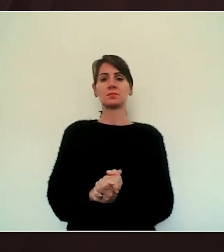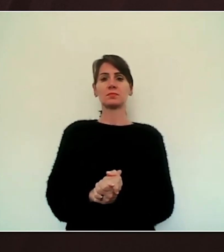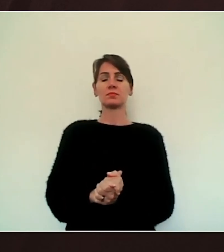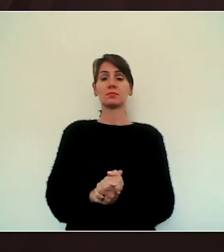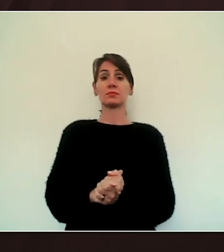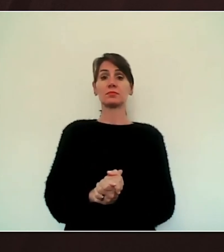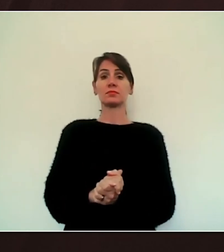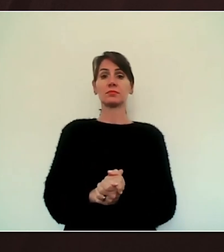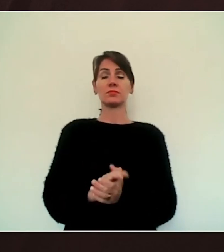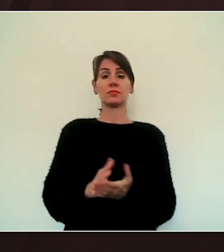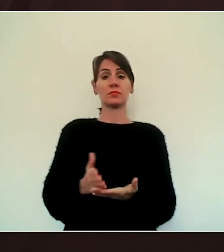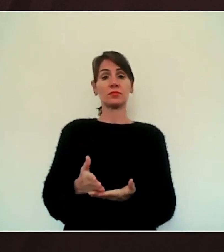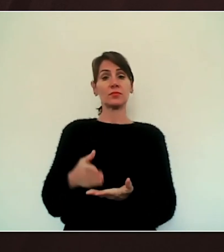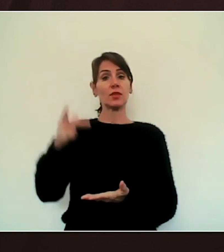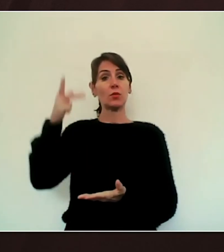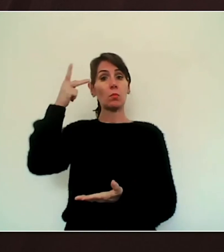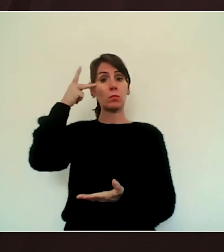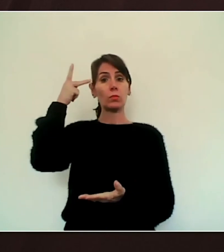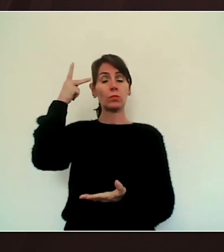aqui em São Paulo está tendo